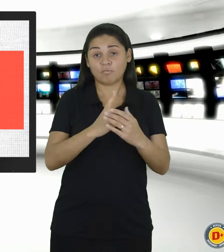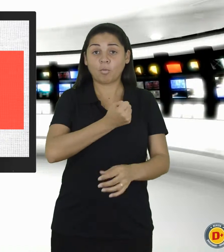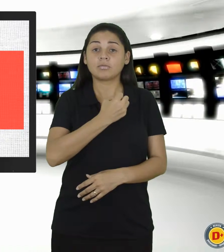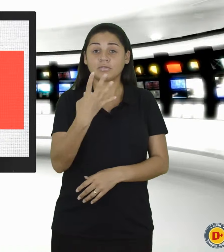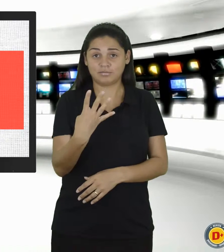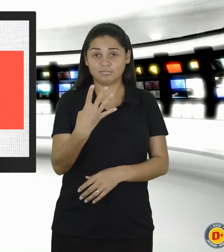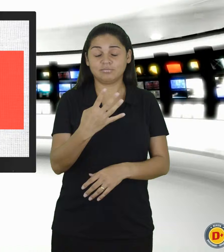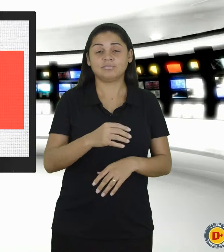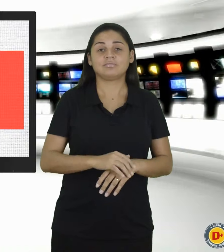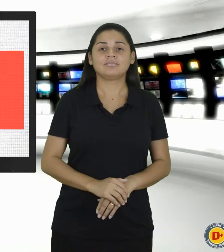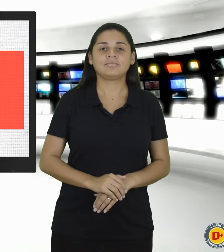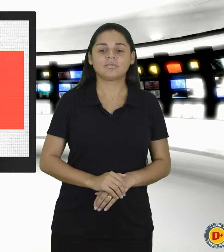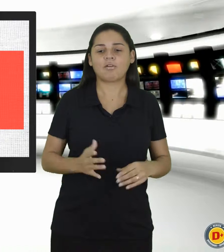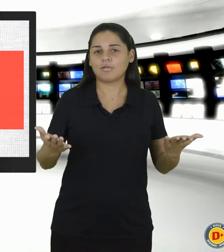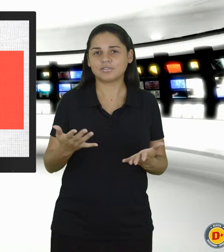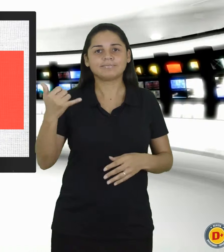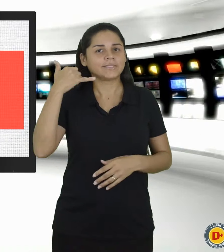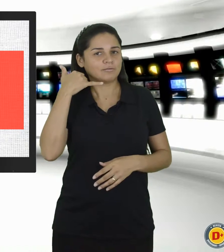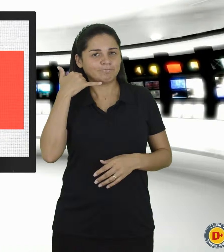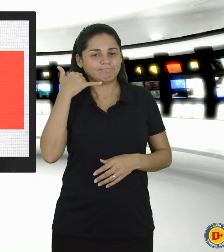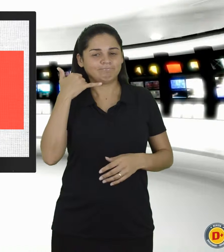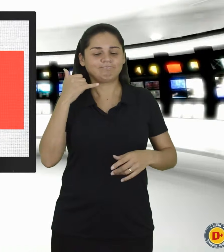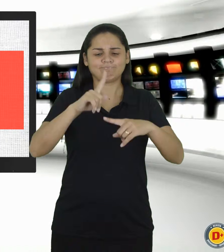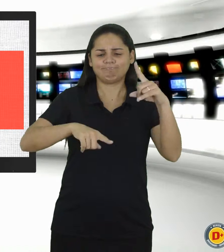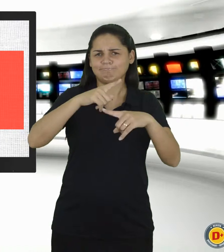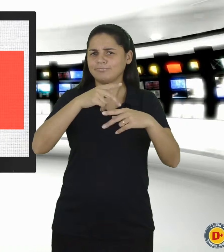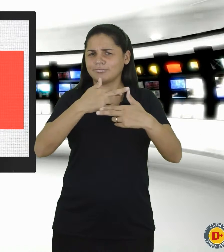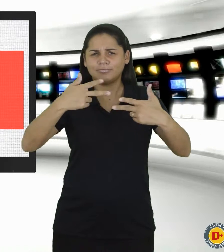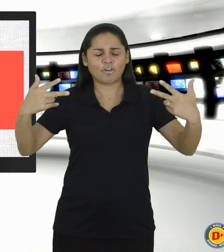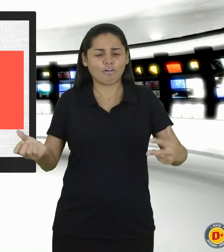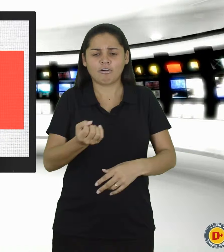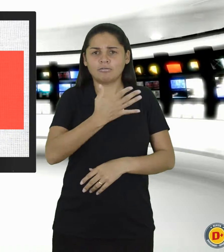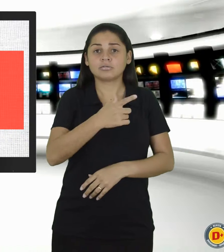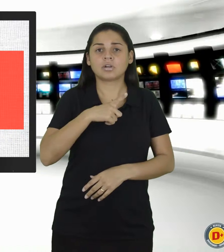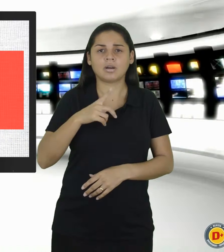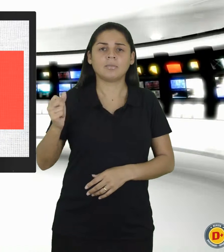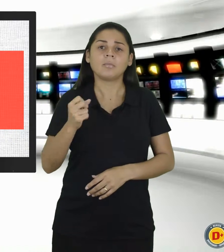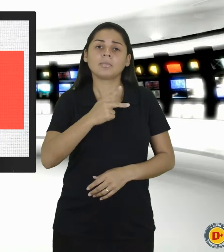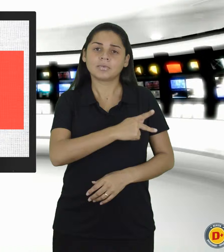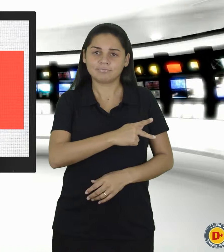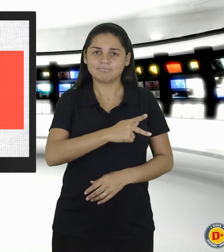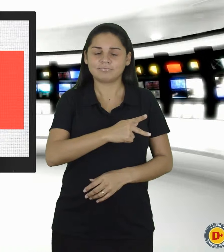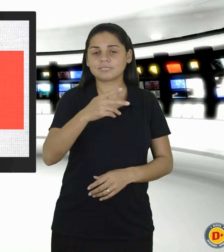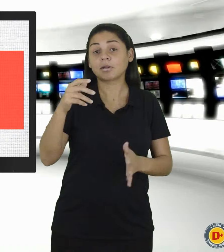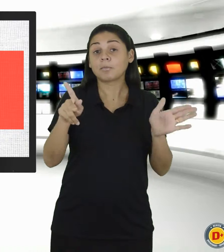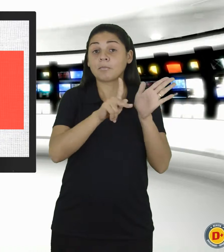4. Na era dos celulares, que a cada dia ganha mais recursos, já existem aplicativos usados por pessoas com